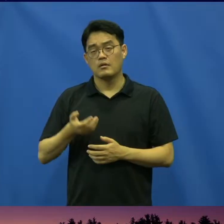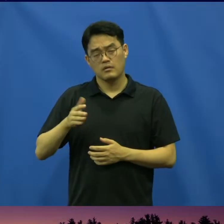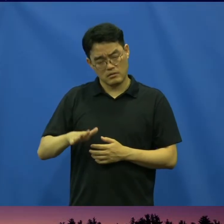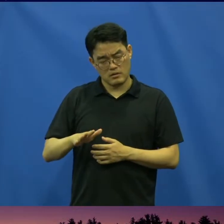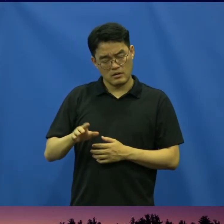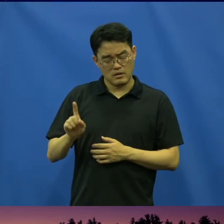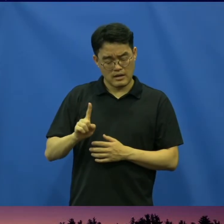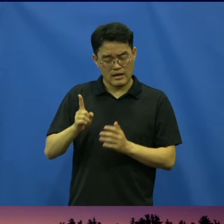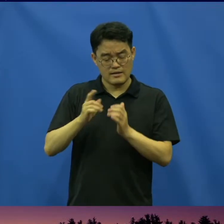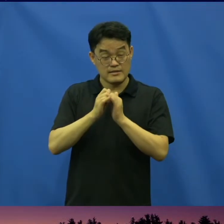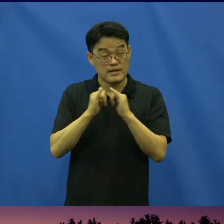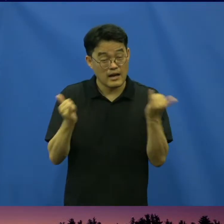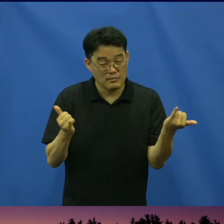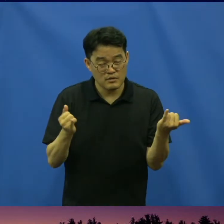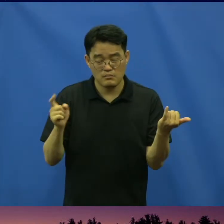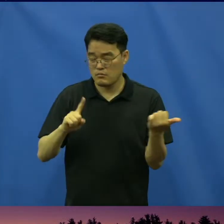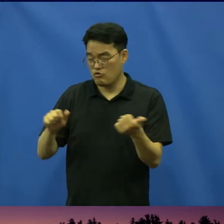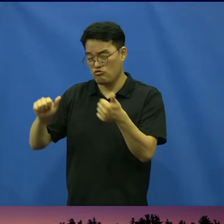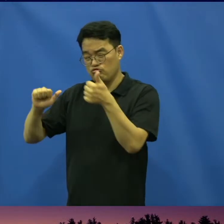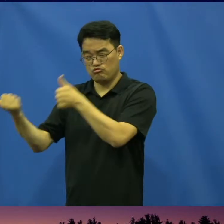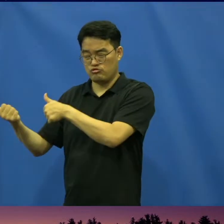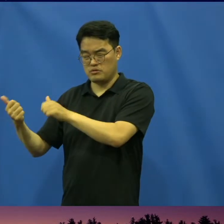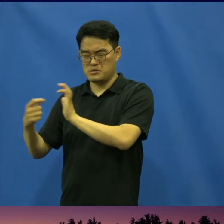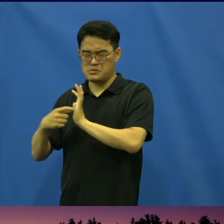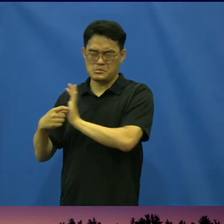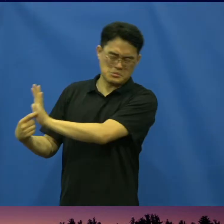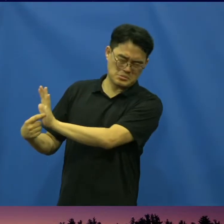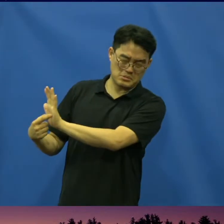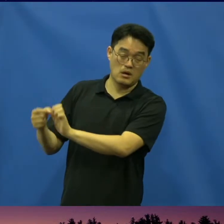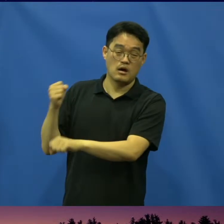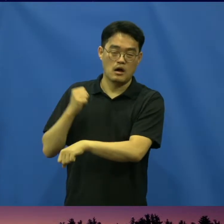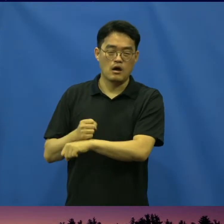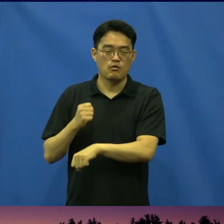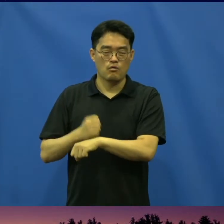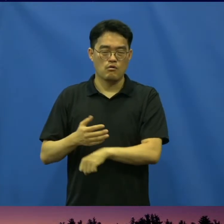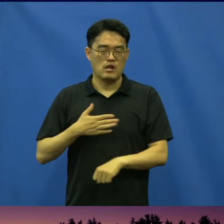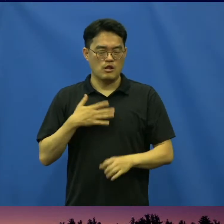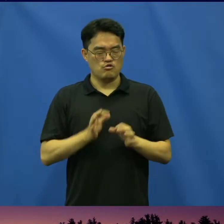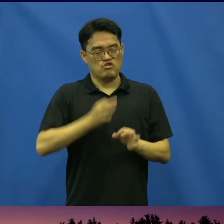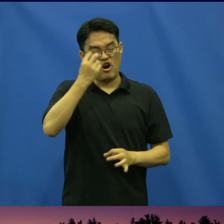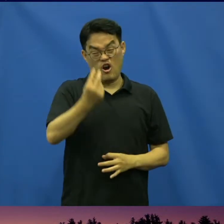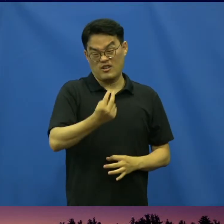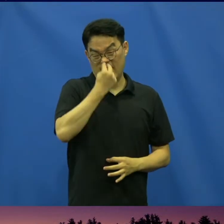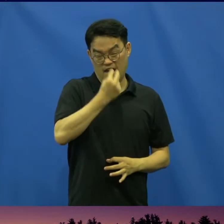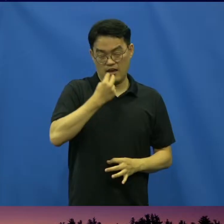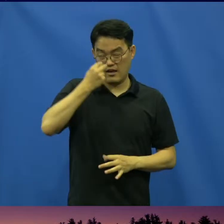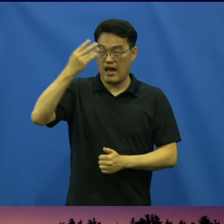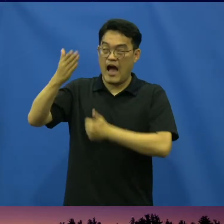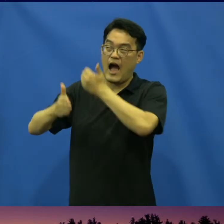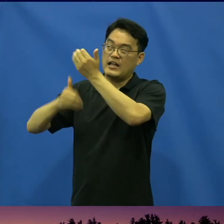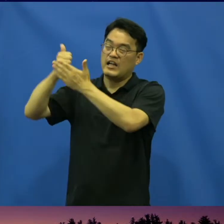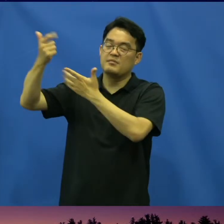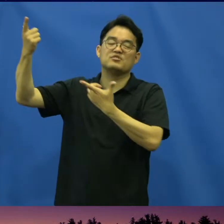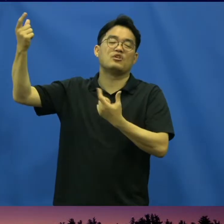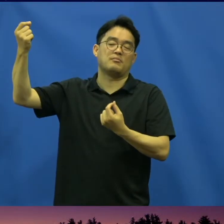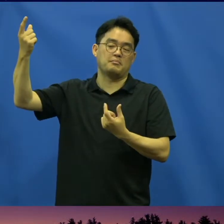하나님의 자리를 앉으려고. 죽음을 부정하는 거예요. 그래서 오늘 모든 문명의 시도들은 죽음에 대한 저항이에요.